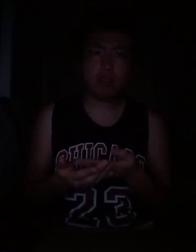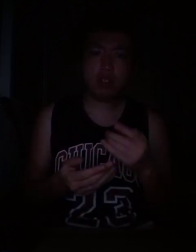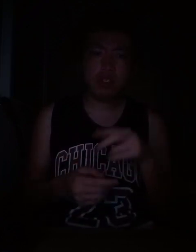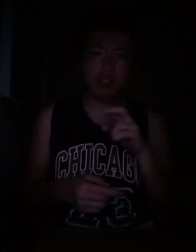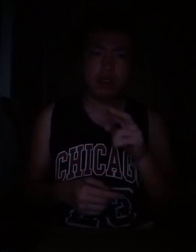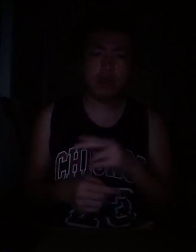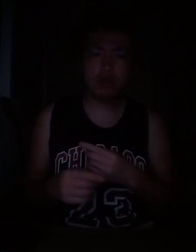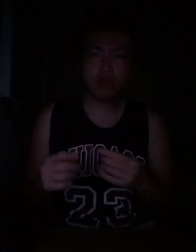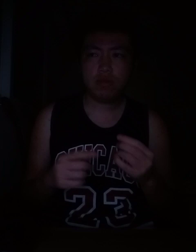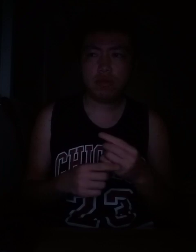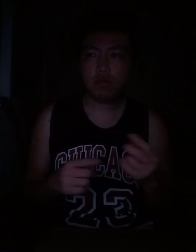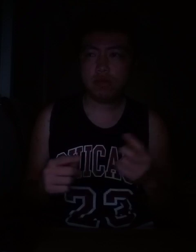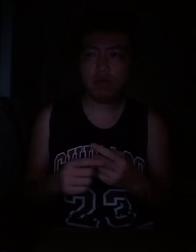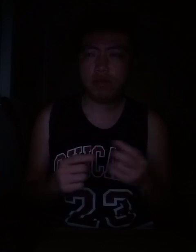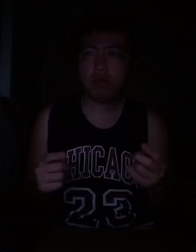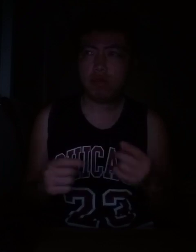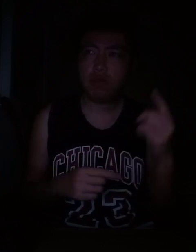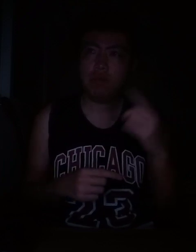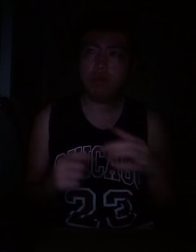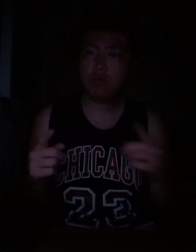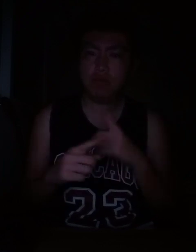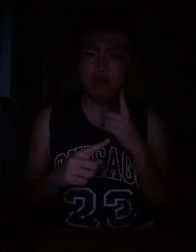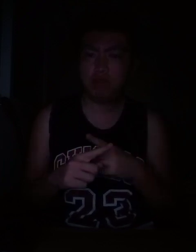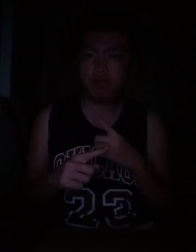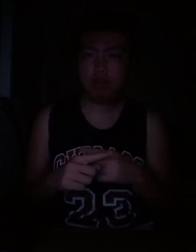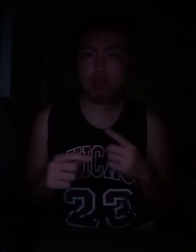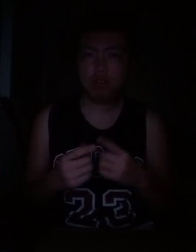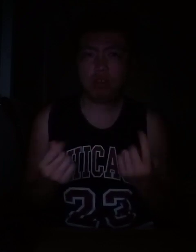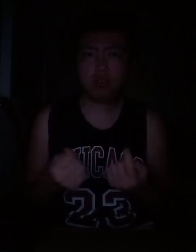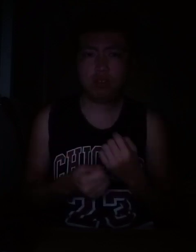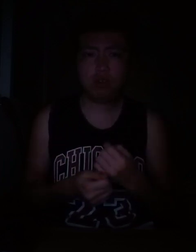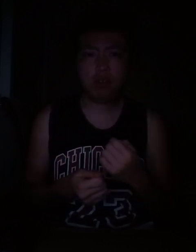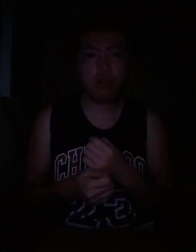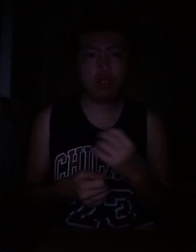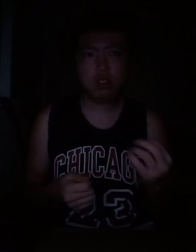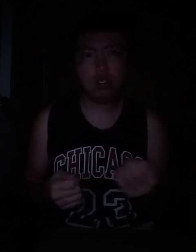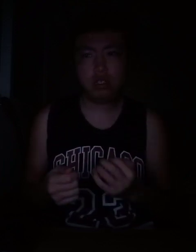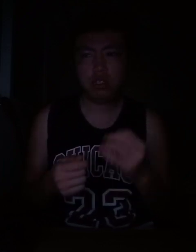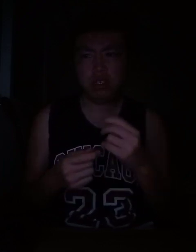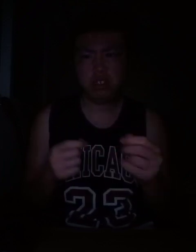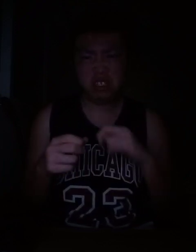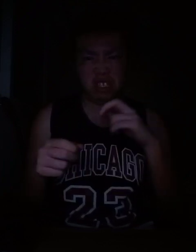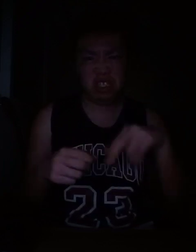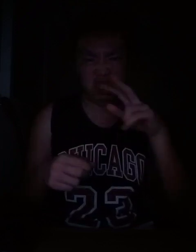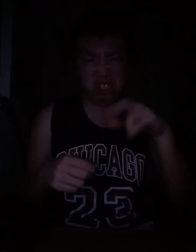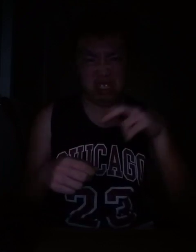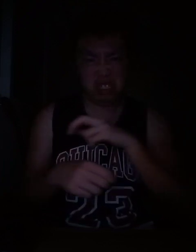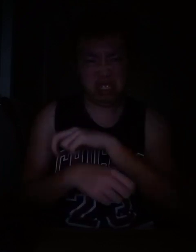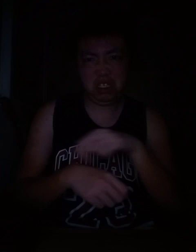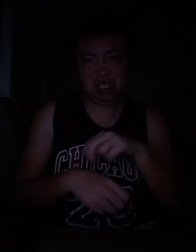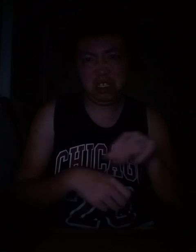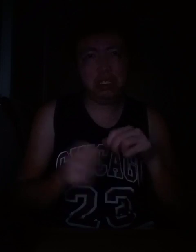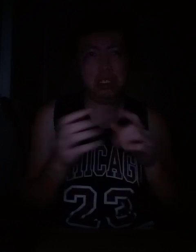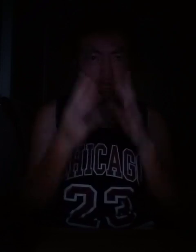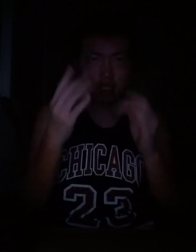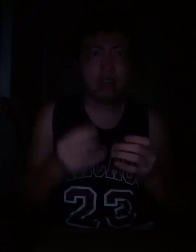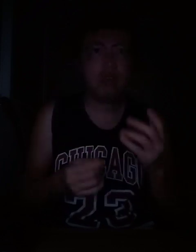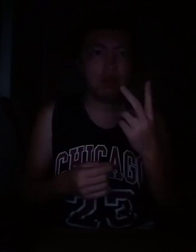웬만한 혁신으로는 신뢰 회복하기 쉽지는 않을 것 같습니다. LH가 뼈를 깎는 개혁을 하겠다 한 게 불과 2년